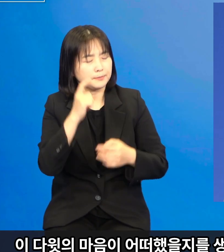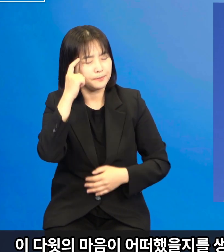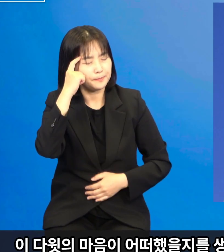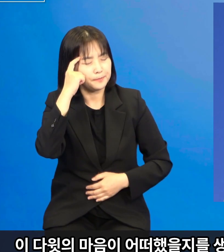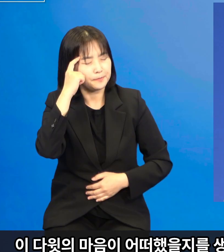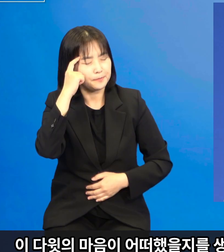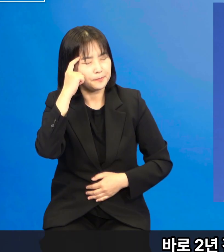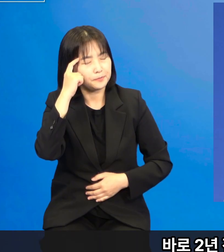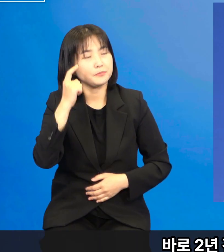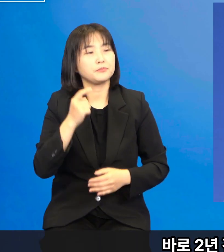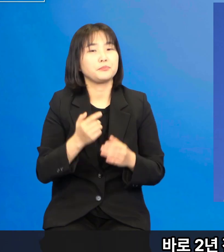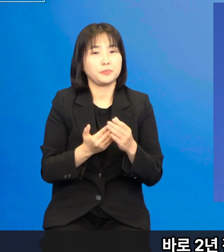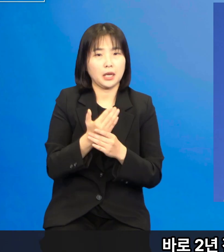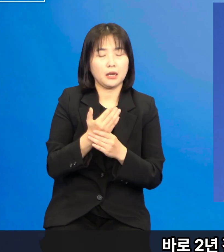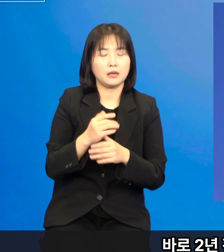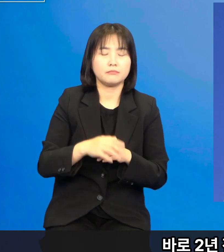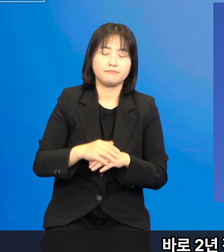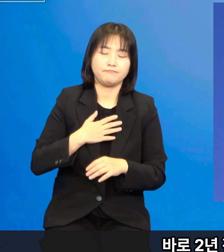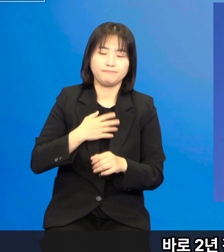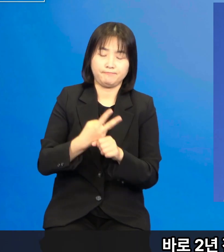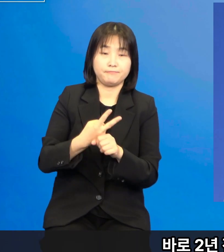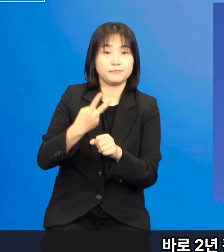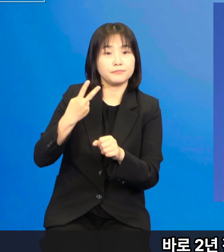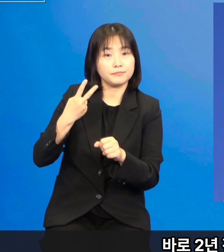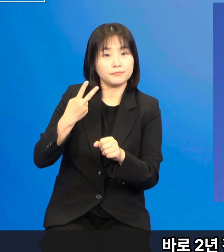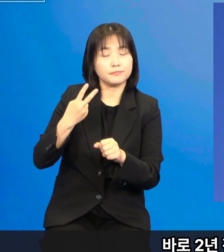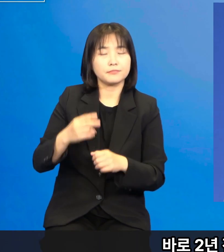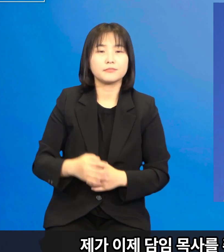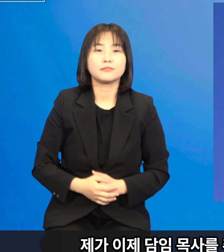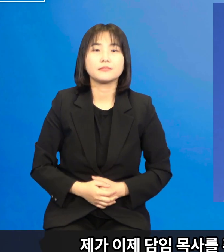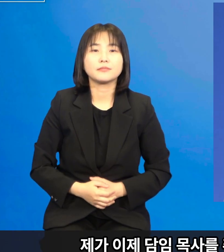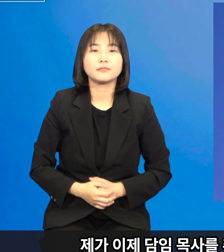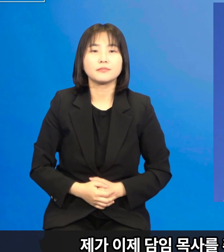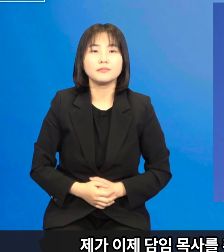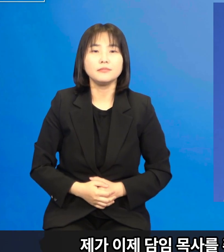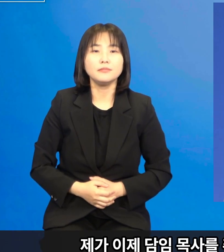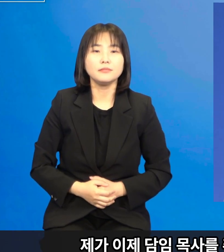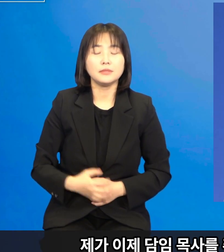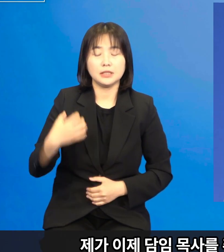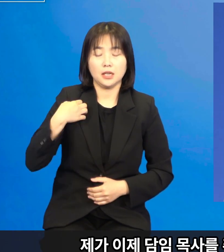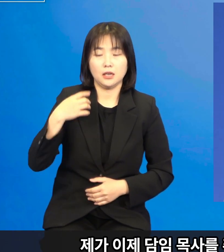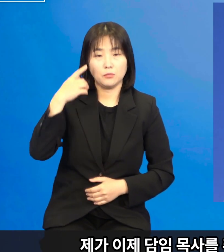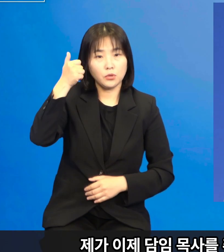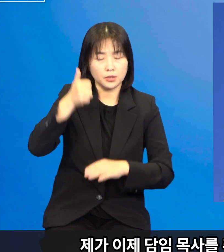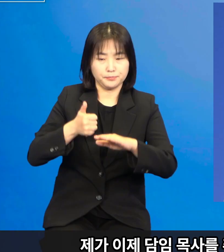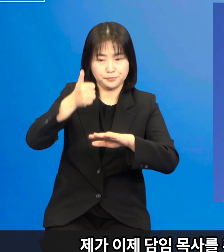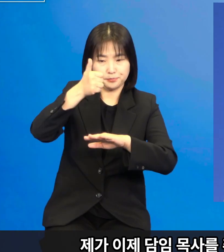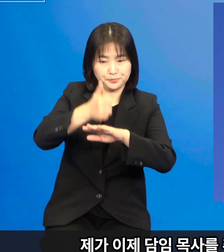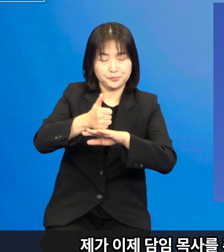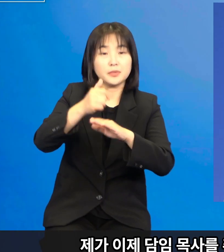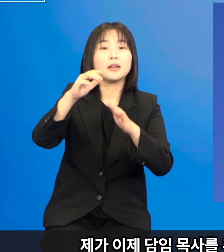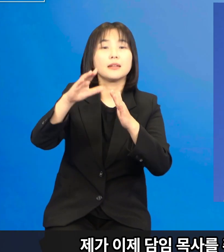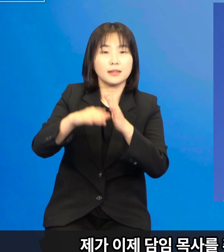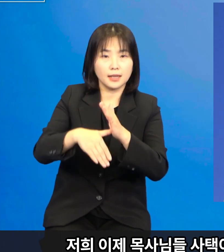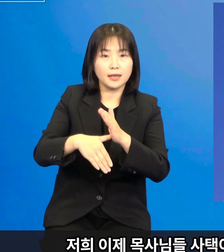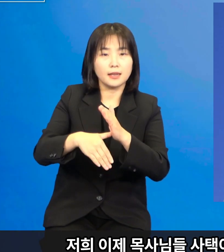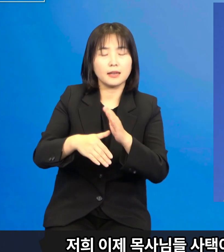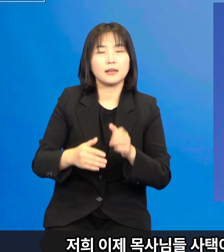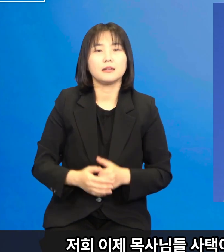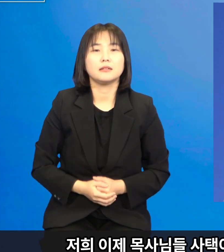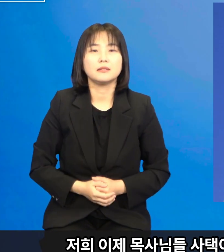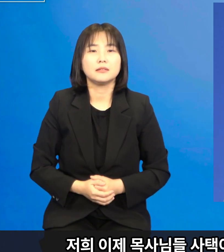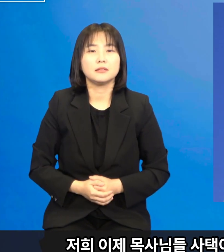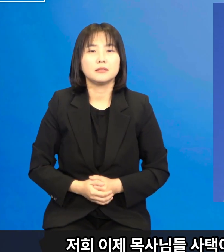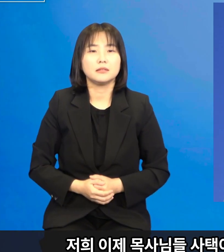그 장면이 생각이 났습니다. 바로 2년 전이었어요. 제가 이제 담임 목사를 취임했던 바로 그 시점에 저희